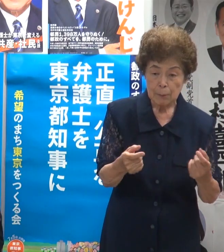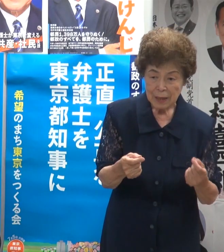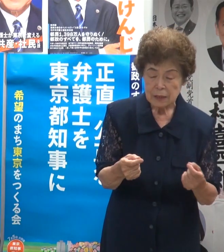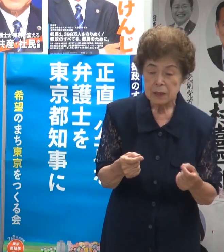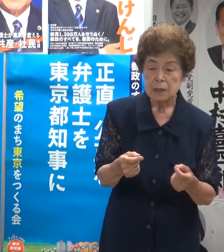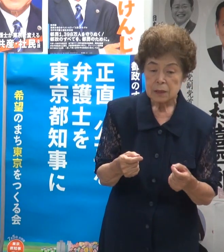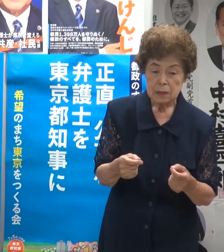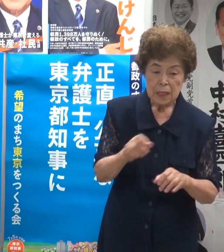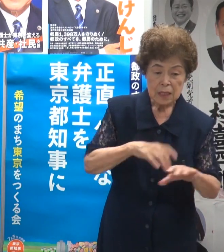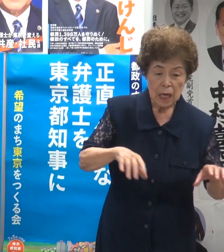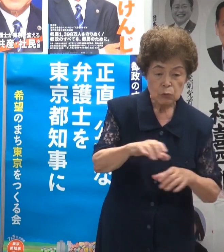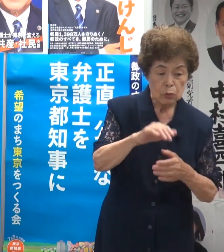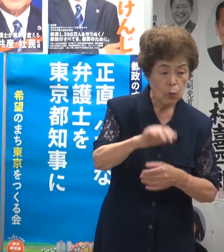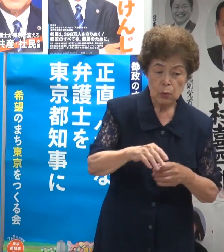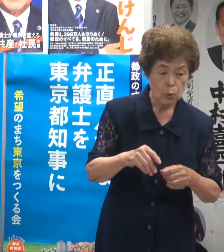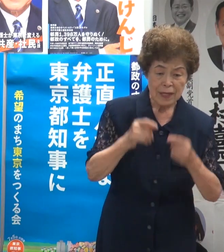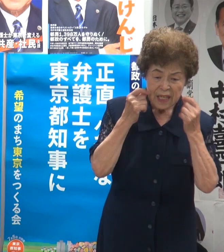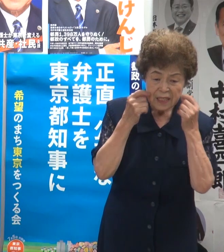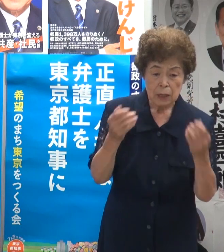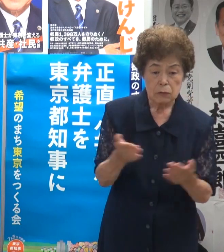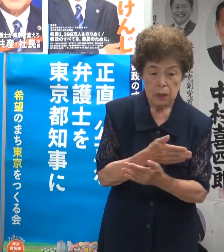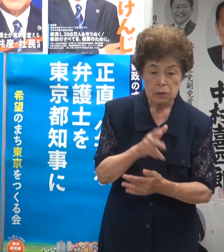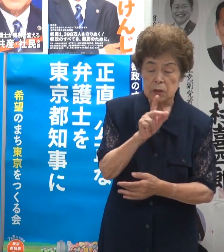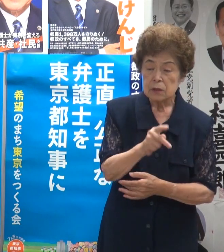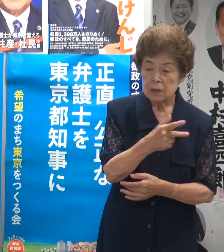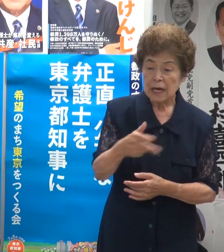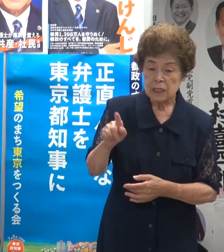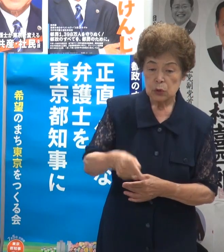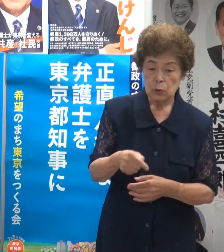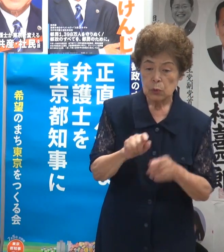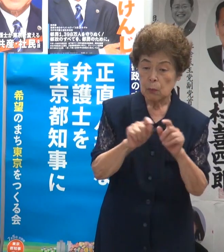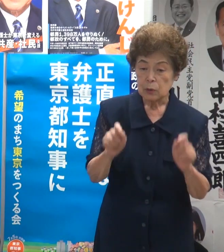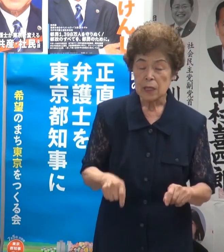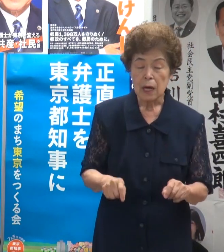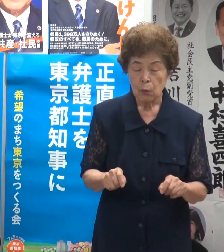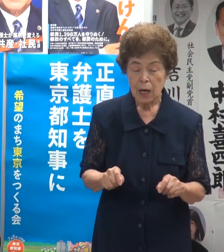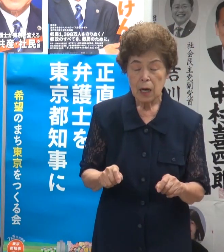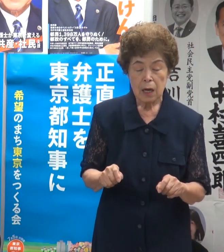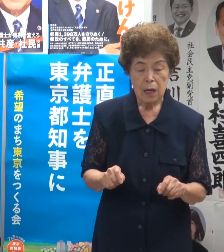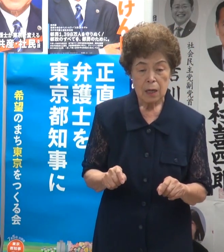対のことをやりにくくなるんですね。でカジノの問題はずっと